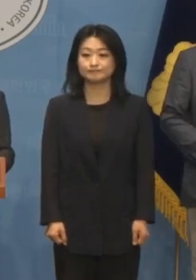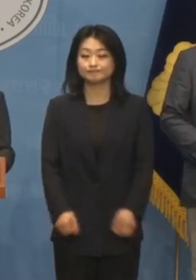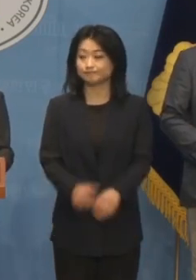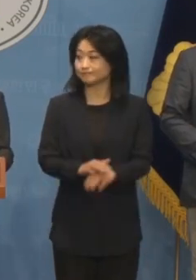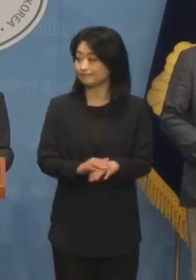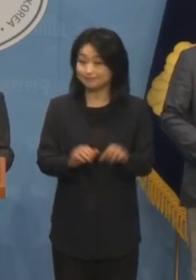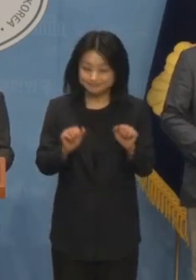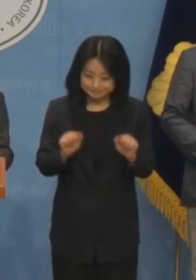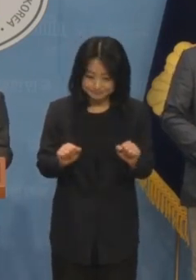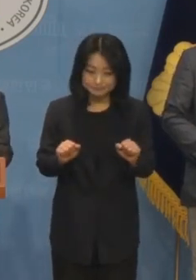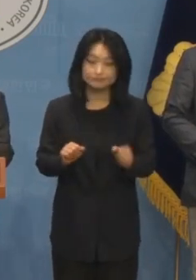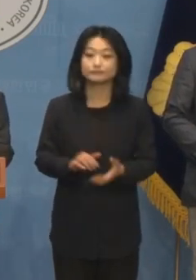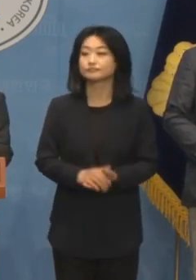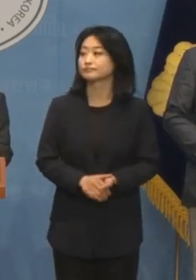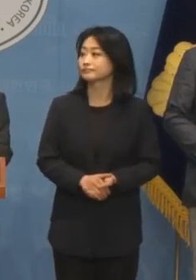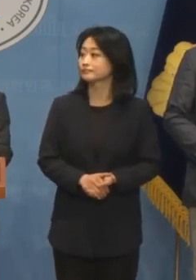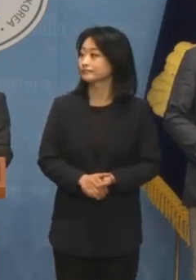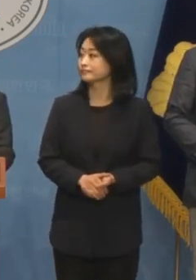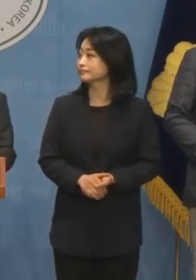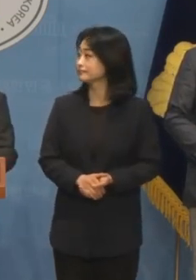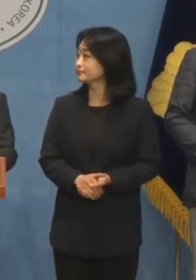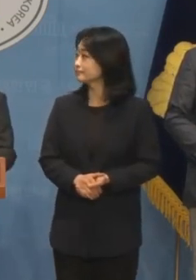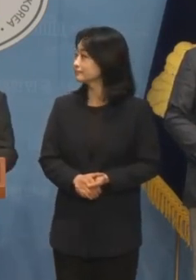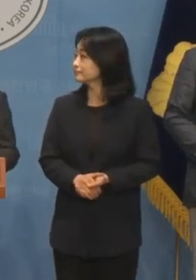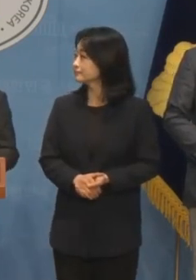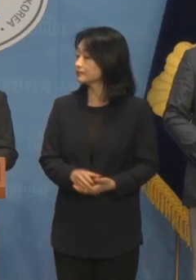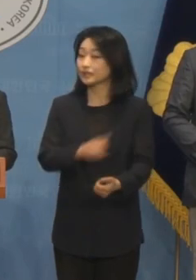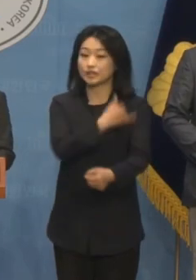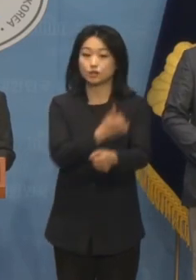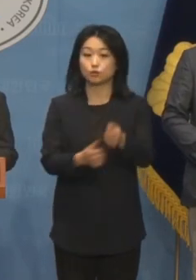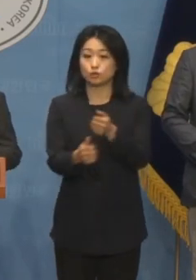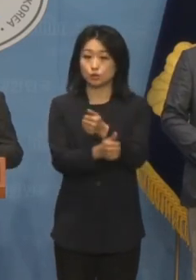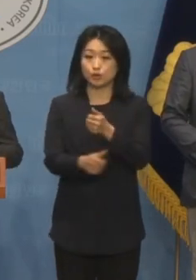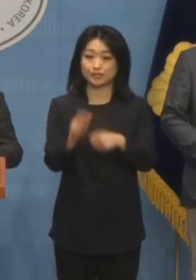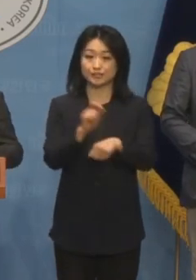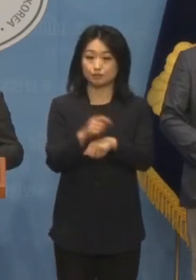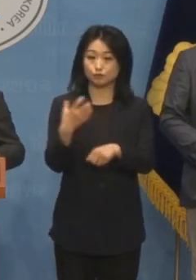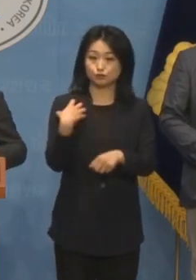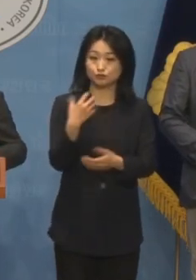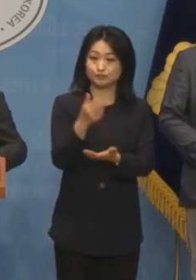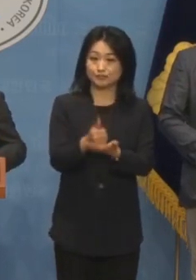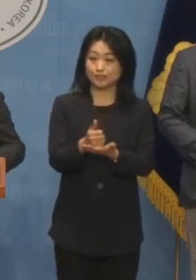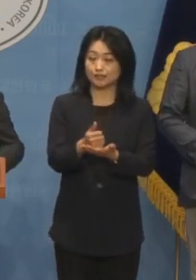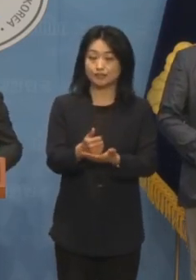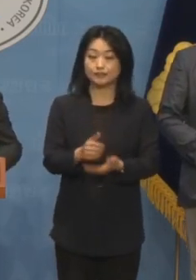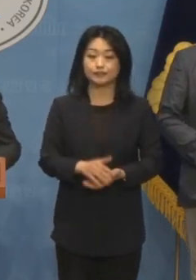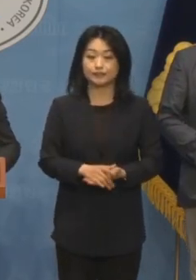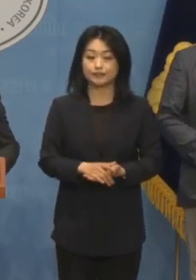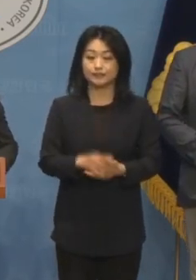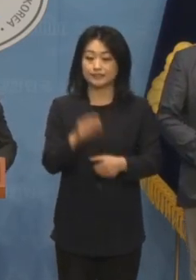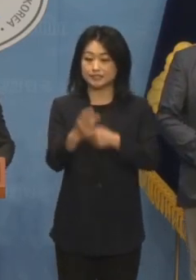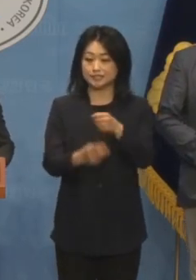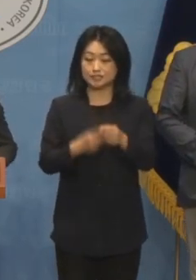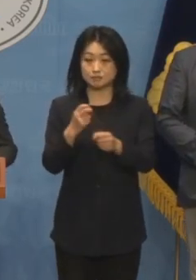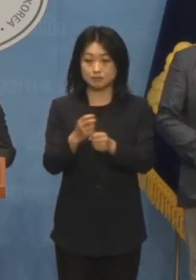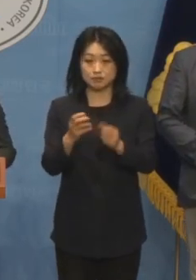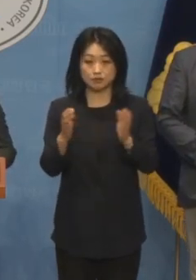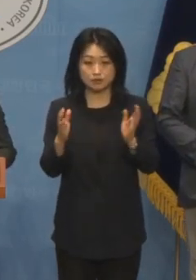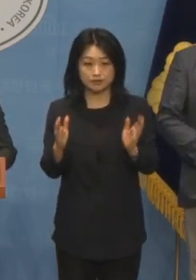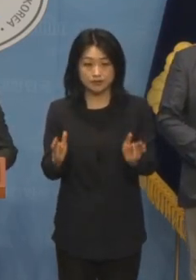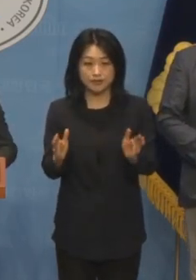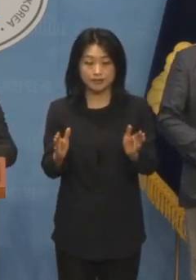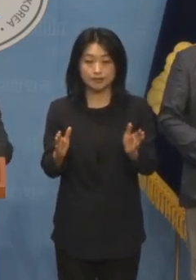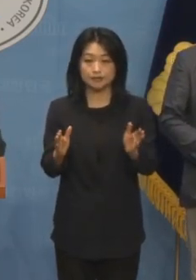안녕하세요. 인권연대 사무국간사 이광석입니다. 2004년부터 2023년까지 20년 동안 검경